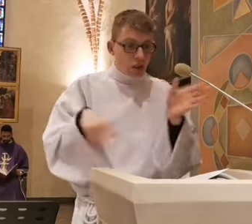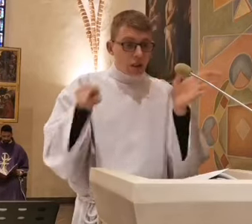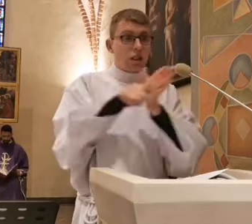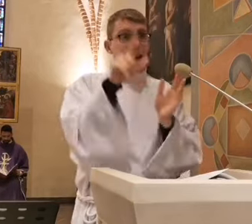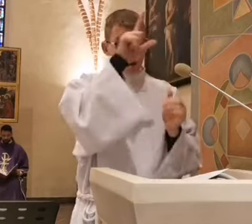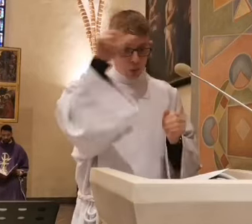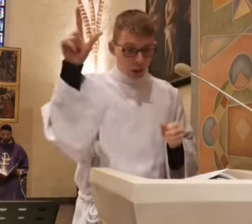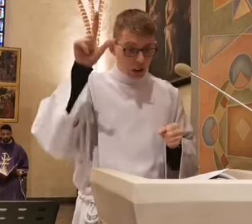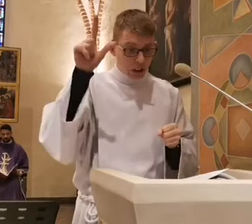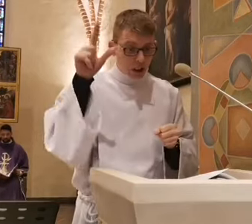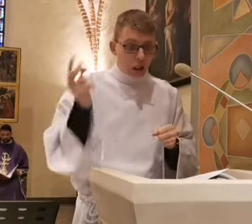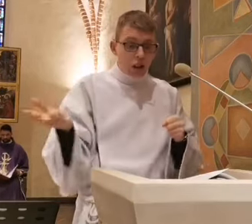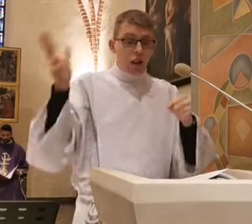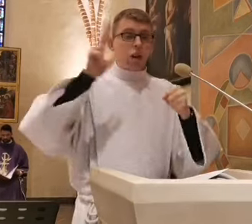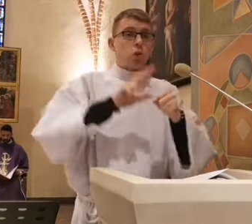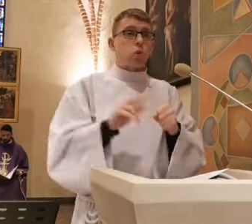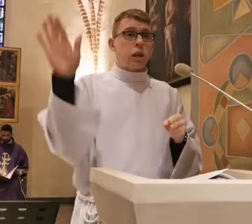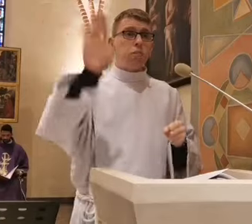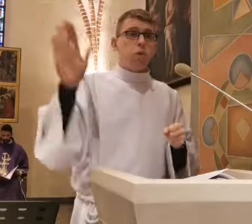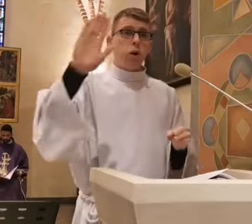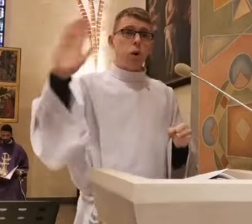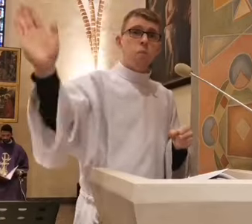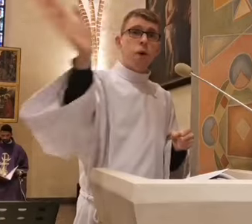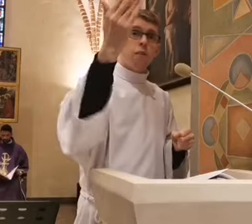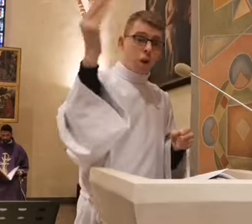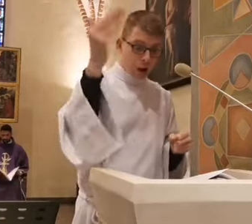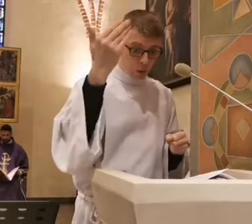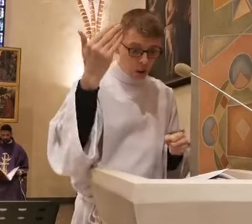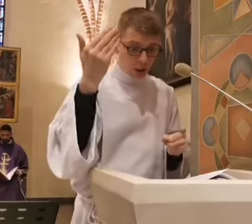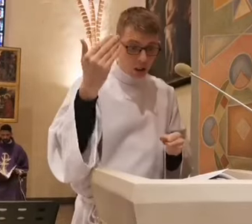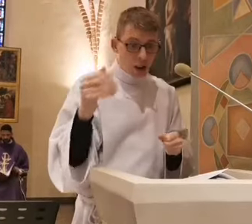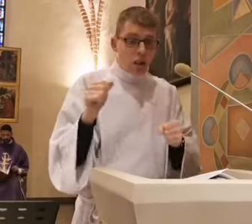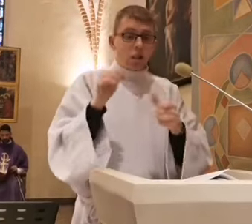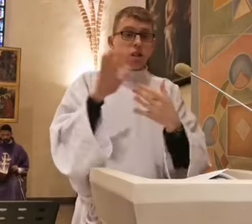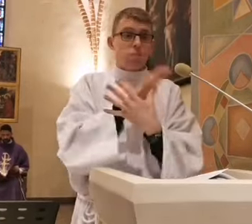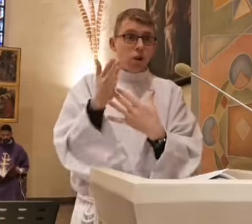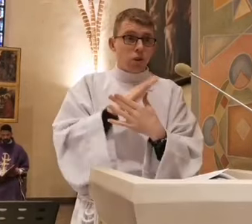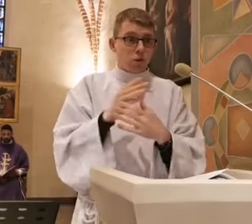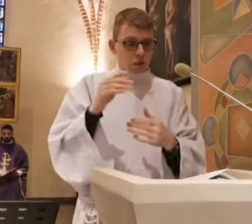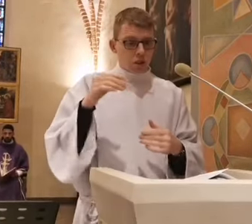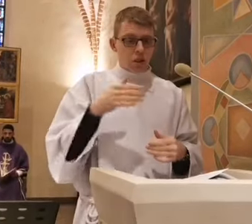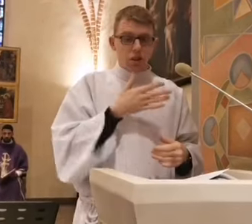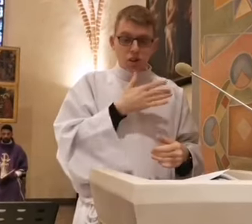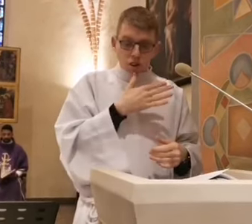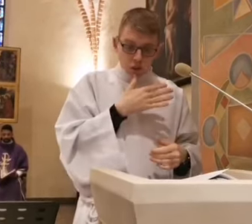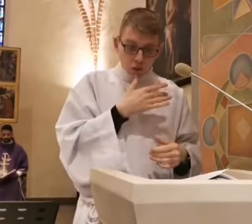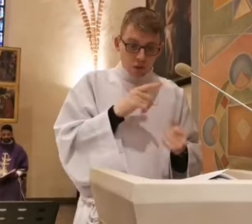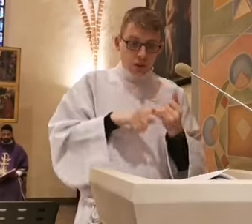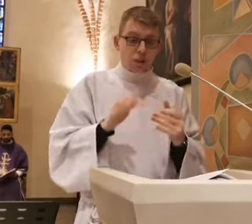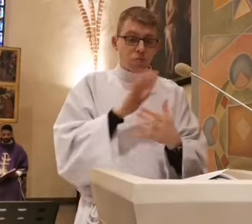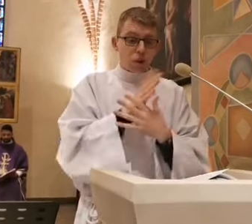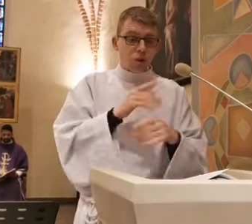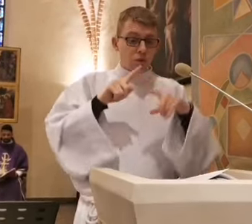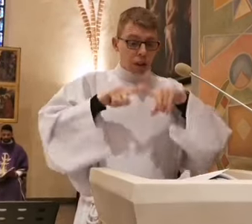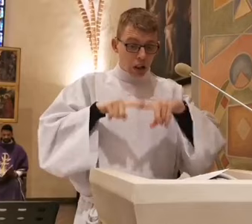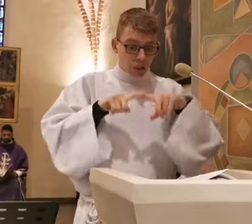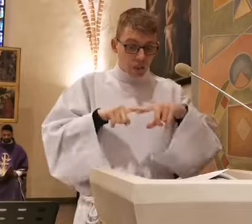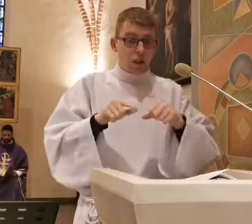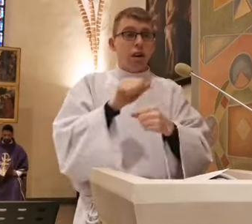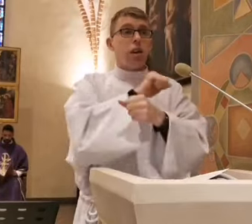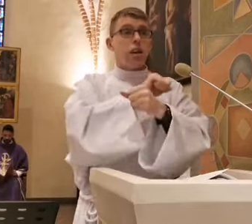Jezus dla ludzi, których Bóg powołał spośród Żydów i